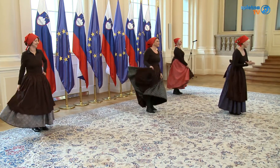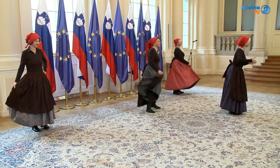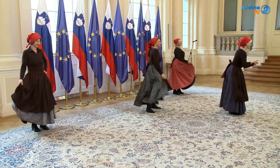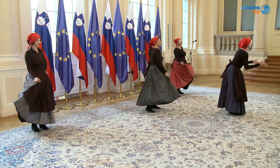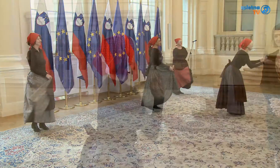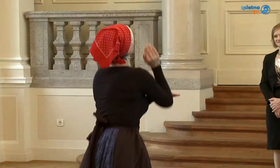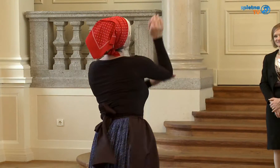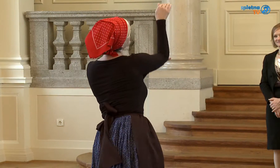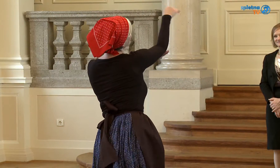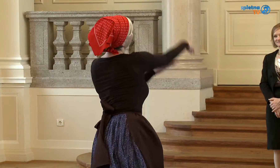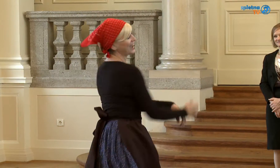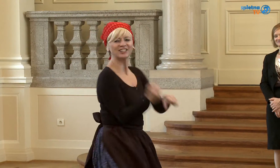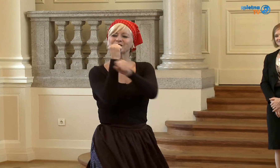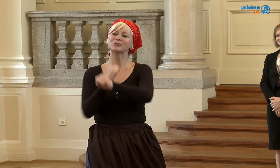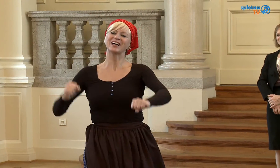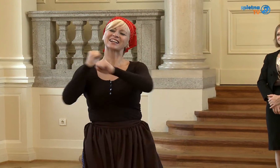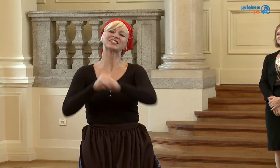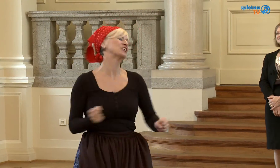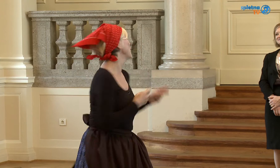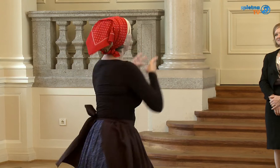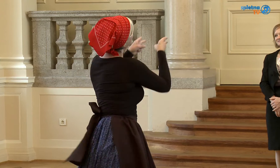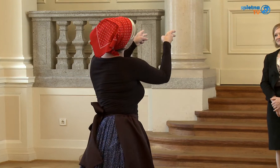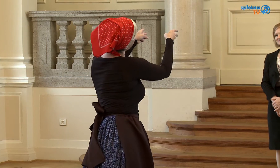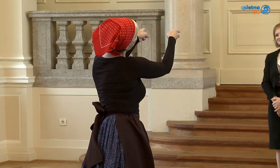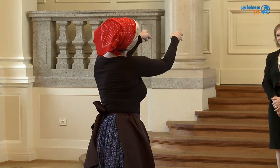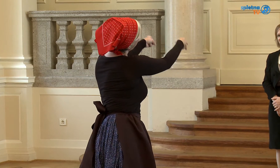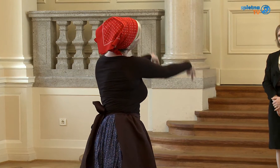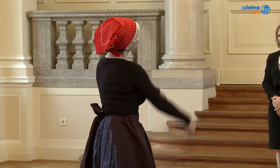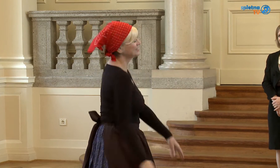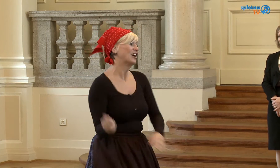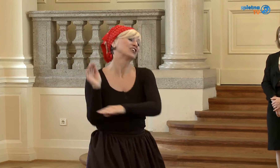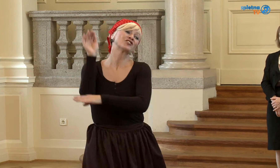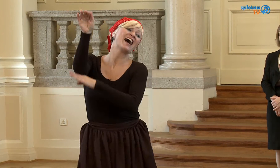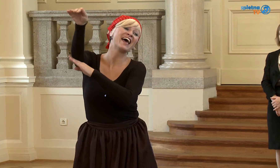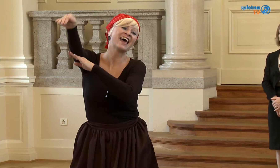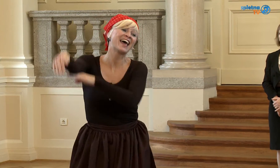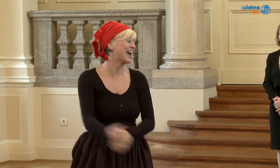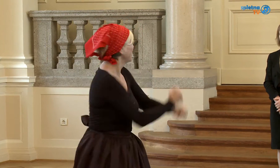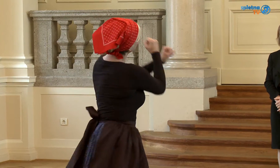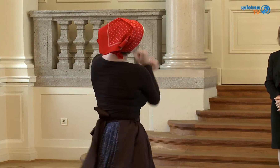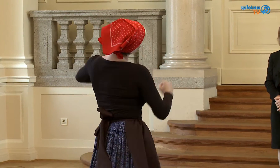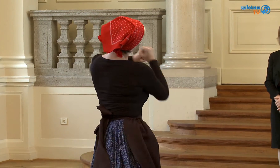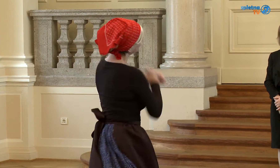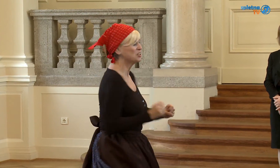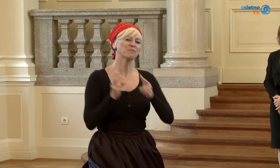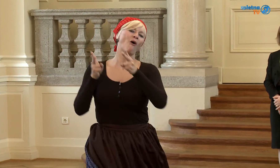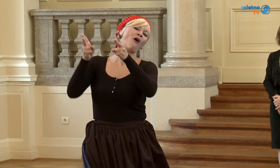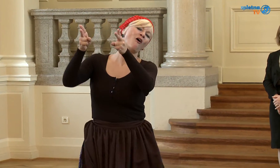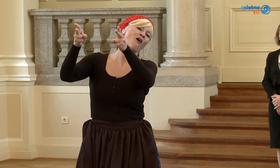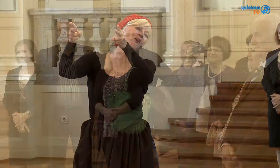Ljubljani sa Ljubljanicom, čez Šuštarski most. Čez